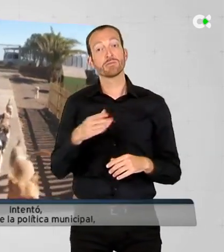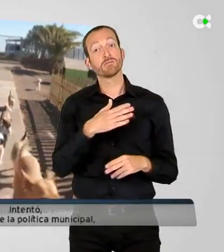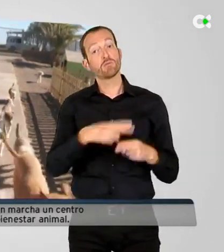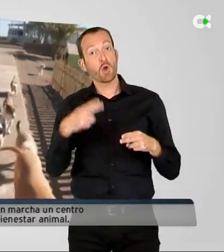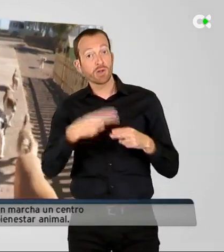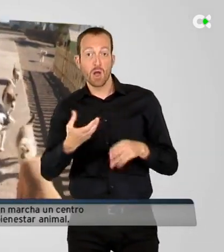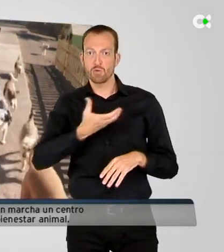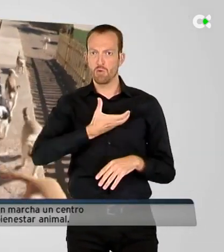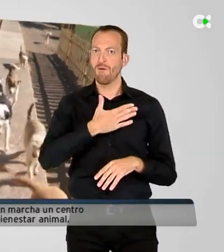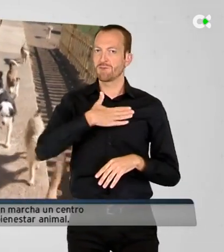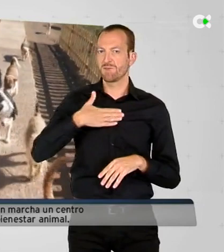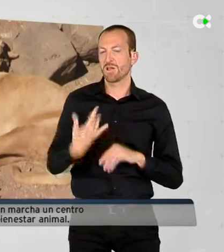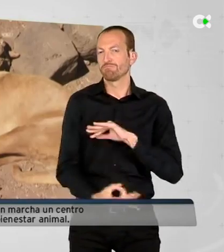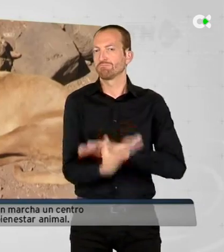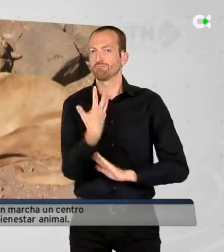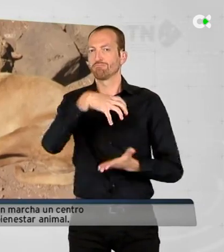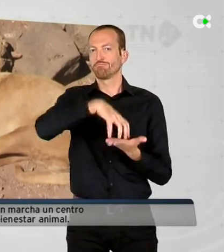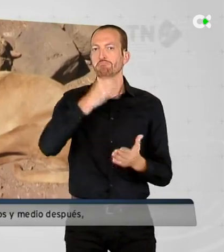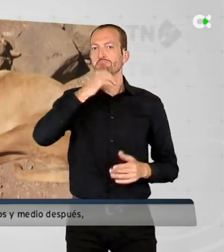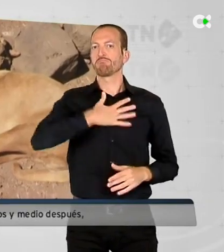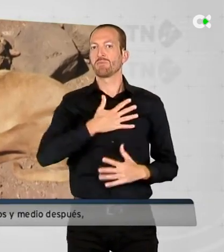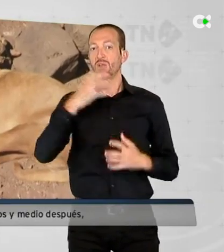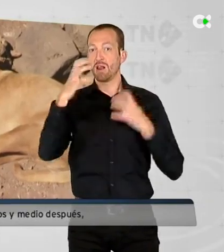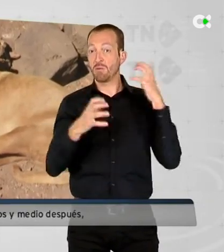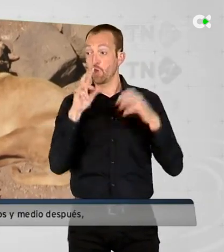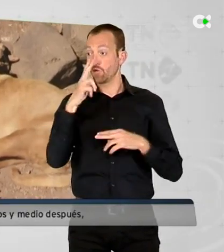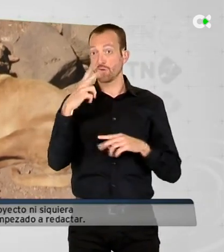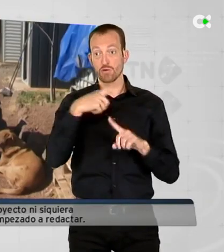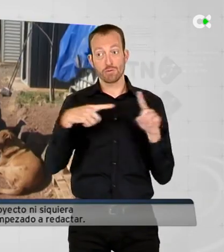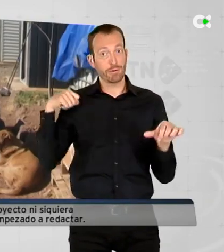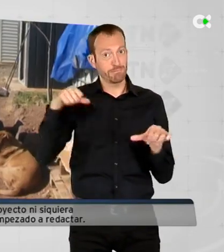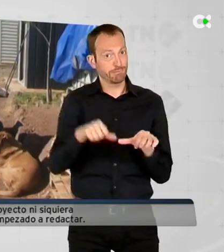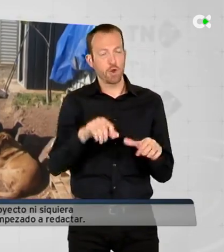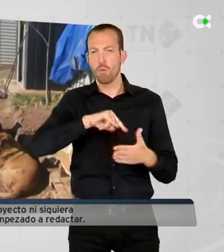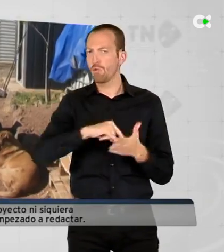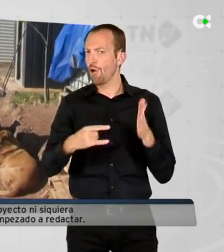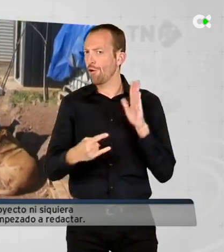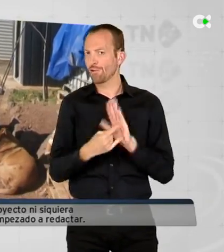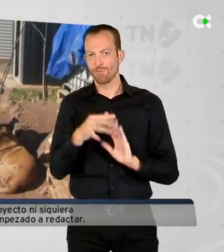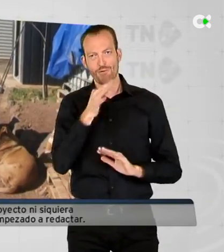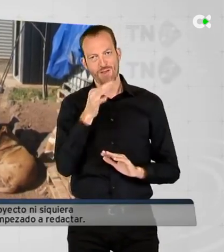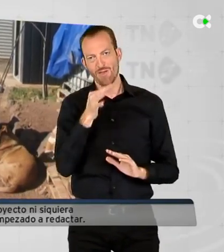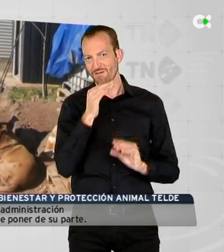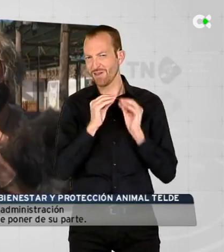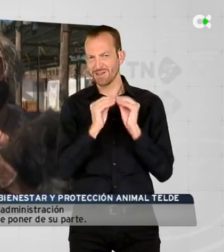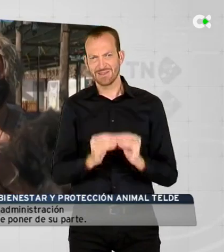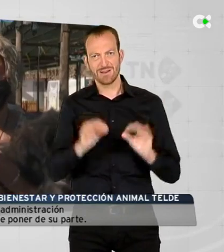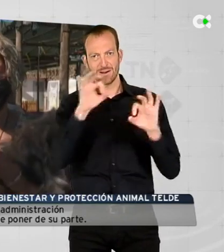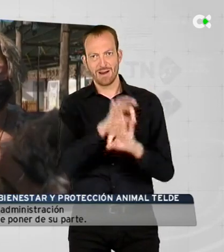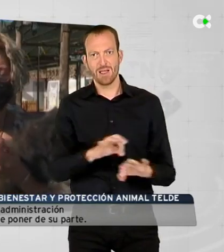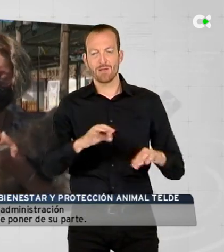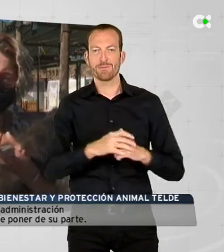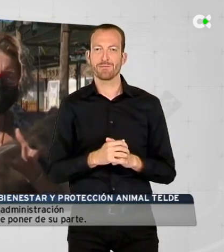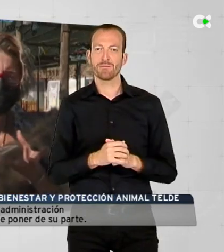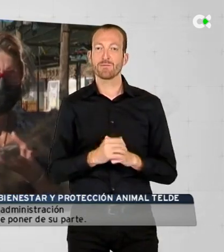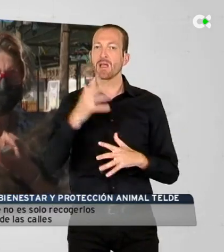municipal, poner en marcha un centro de bienestar animal. Dos años y medio después, el proyecto ni siquiera se ha empezado a redactar. La administración